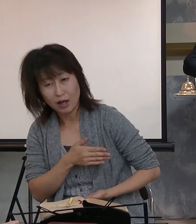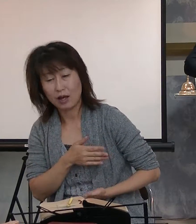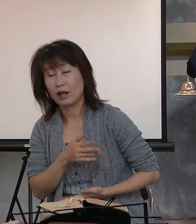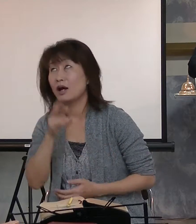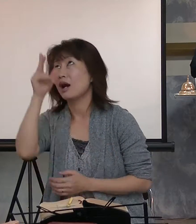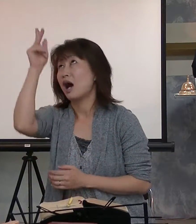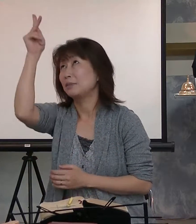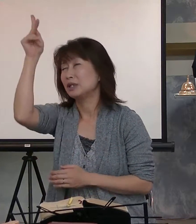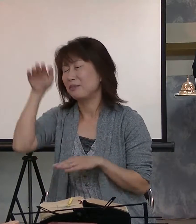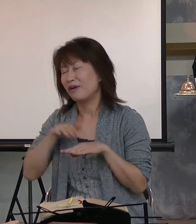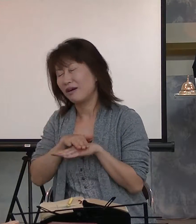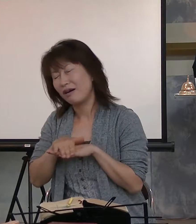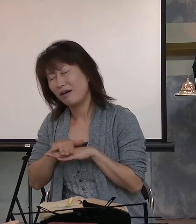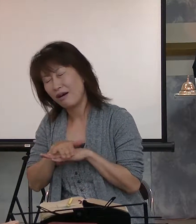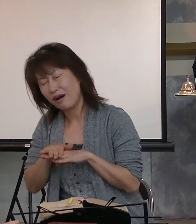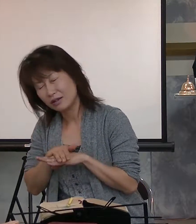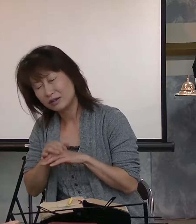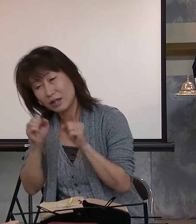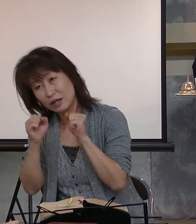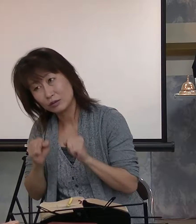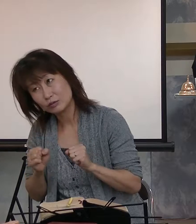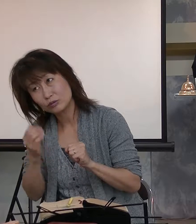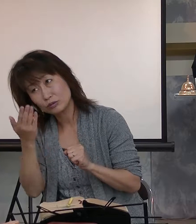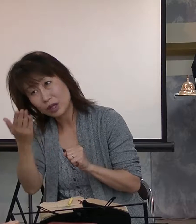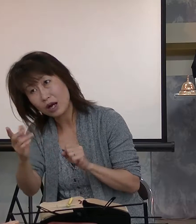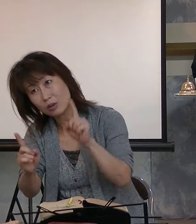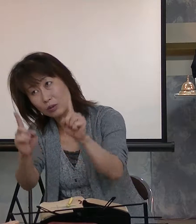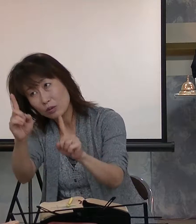神を愛しているか。